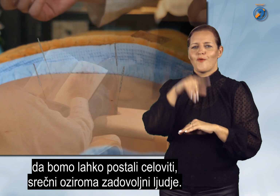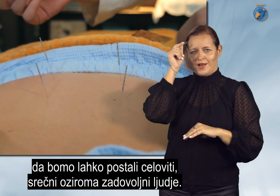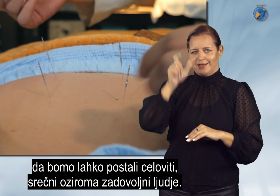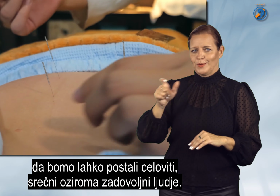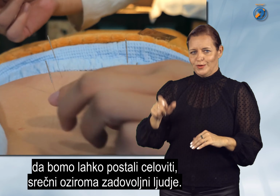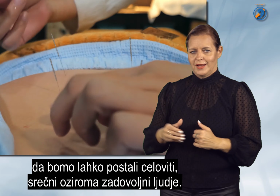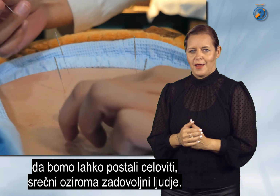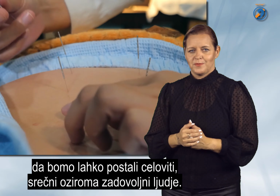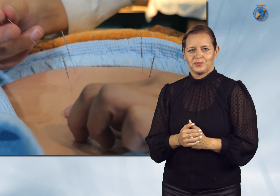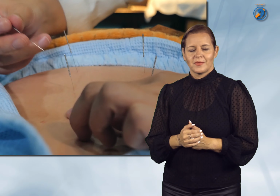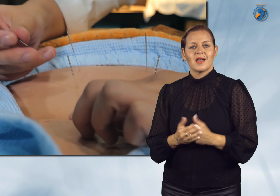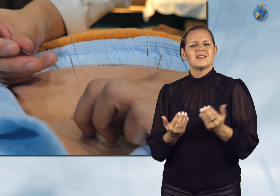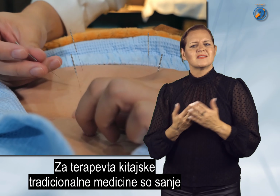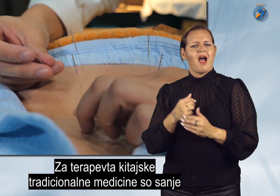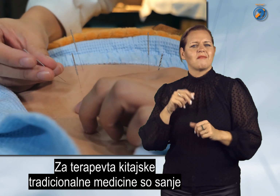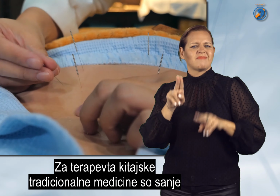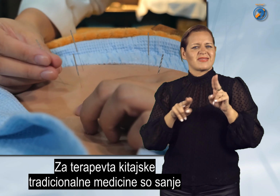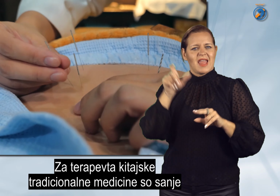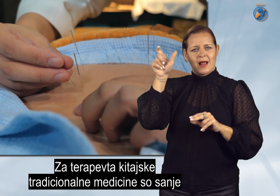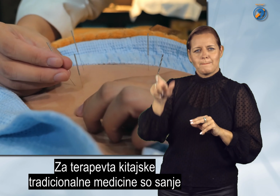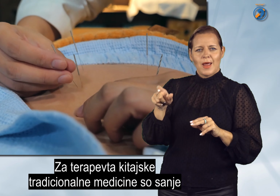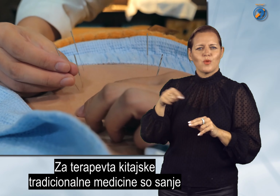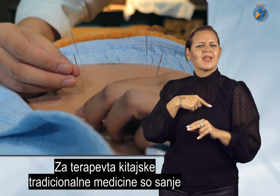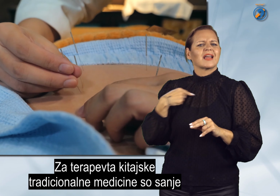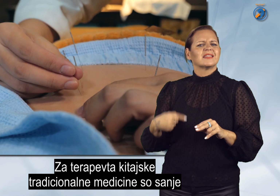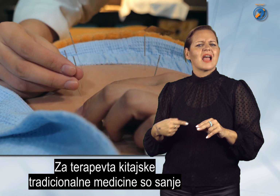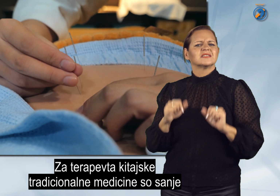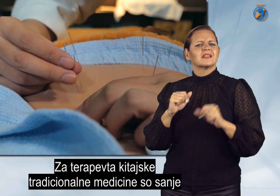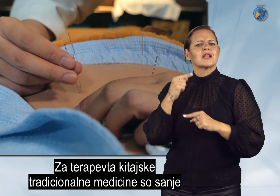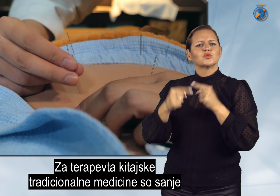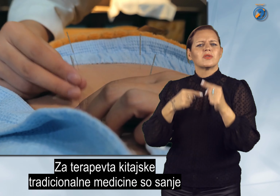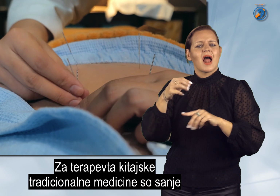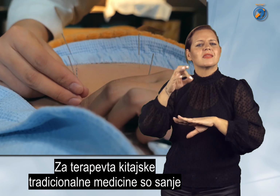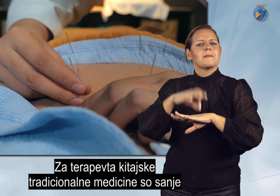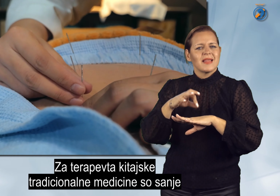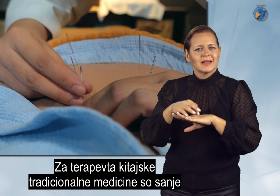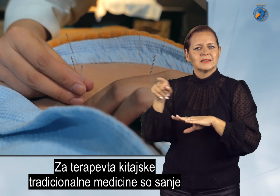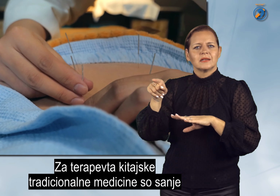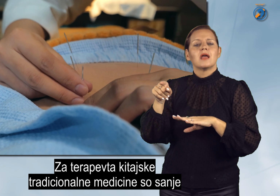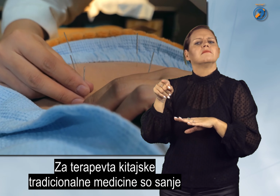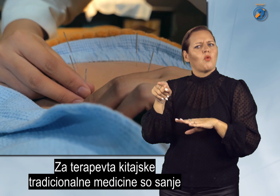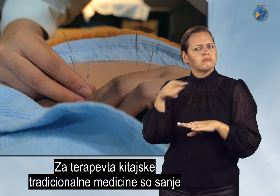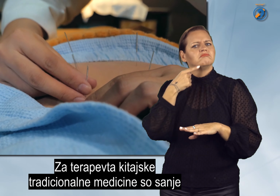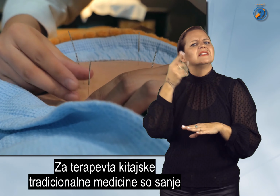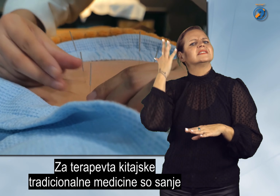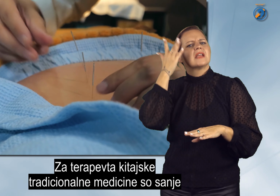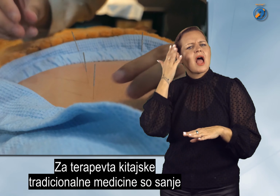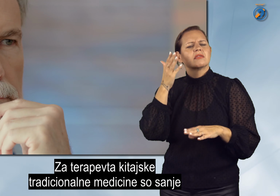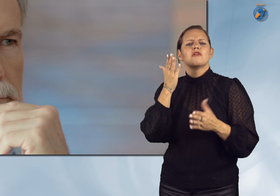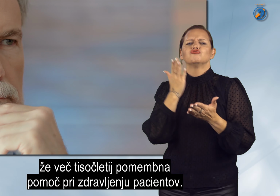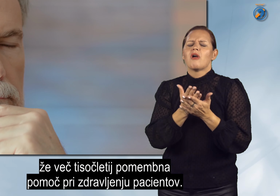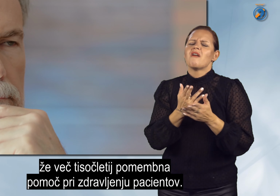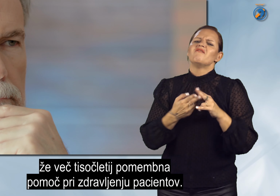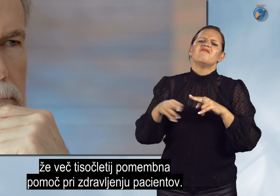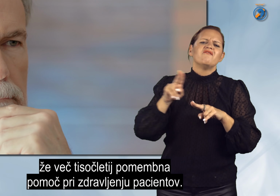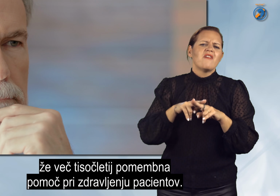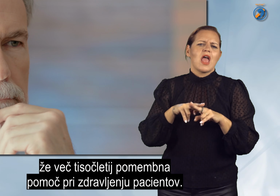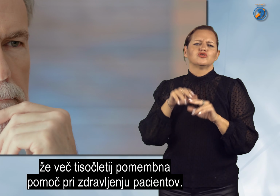zadovoljni ljudje. Za terapevta kitajske tradicionalne medicine so sanje že